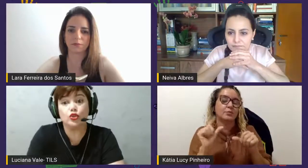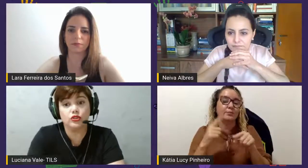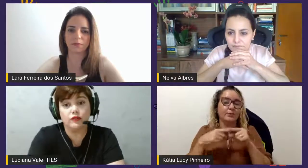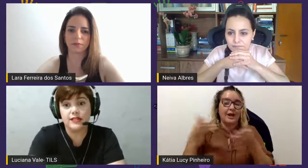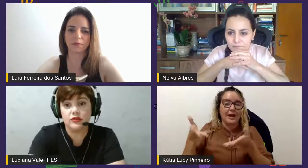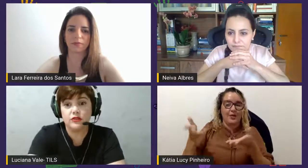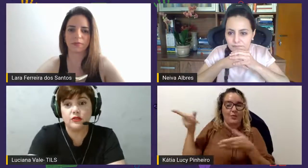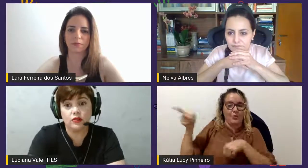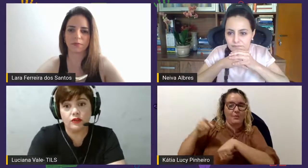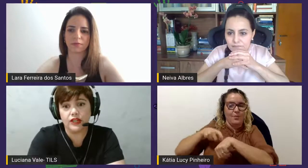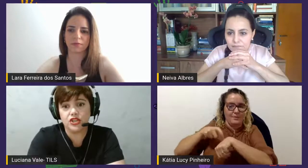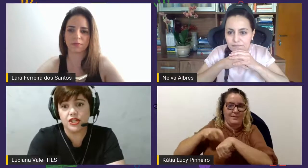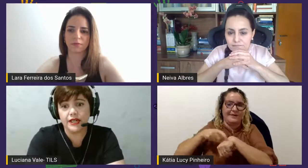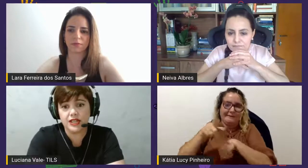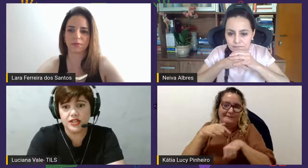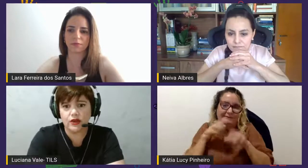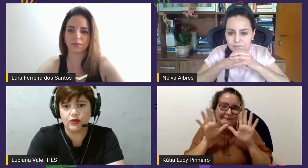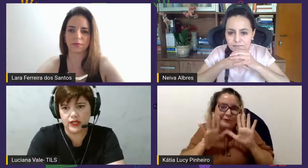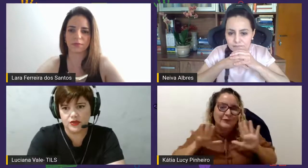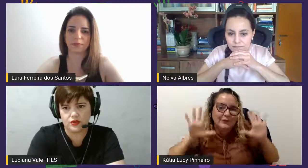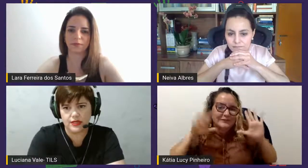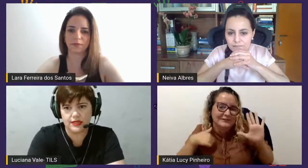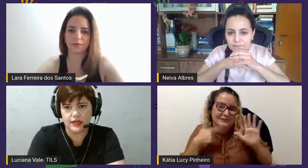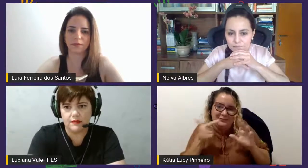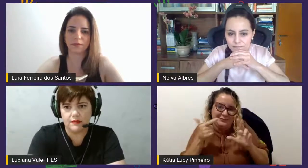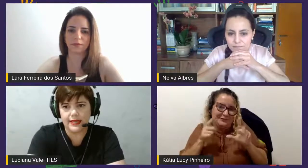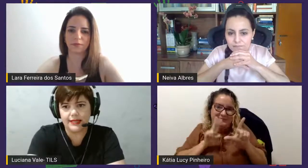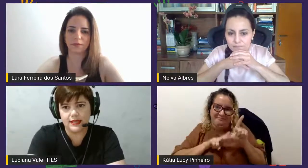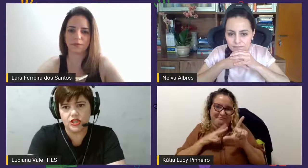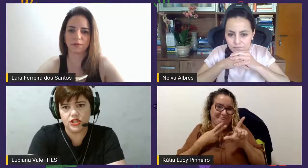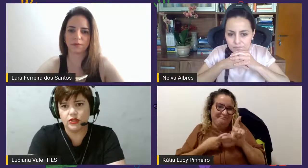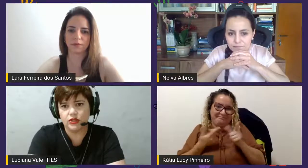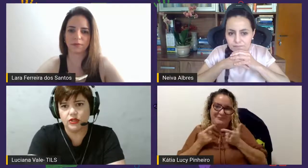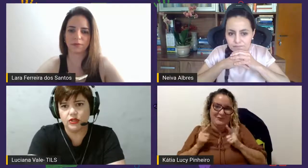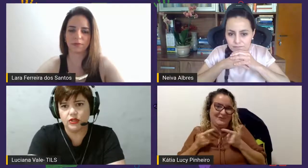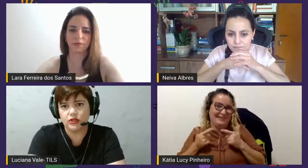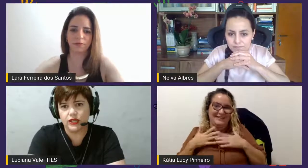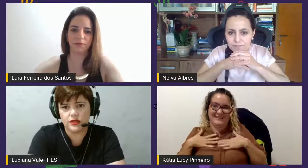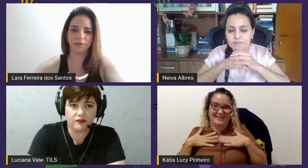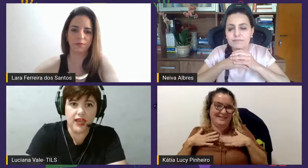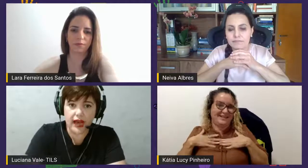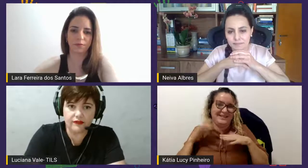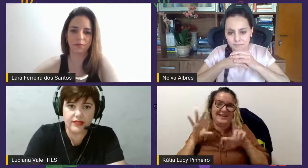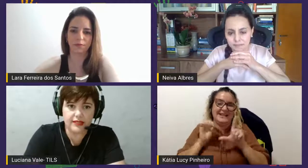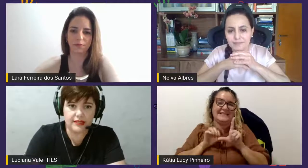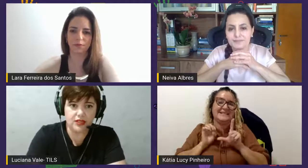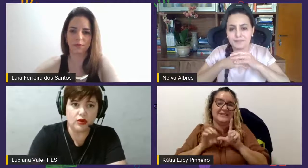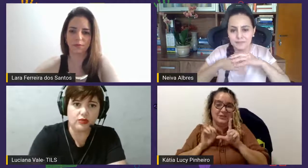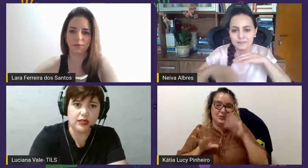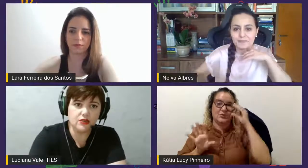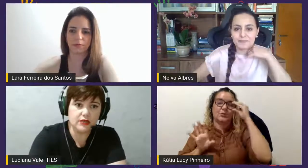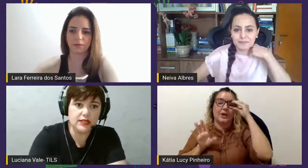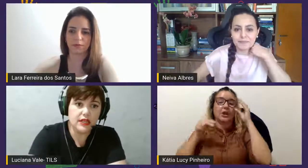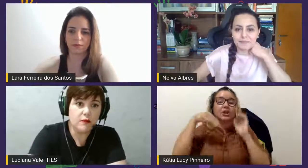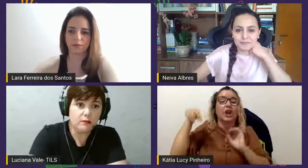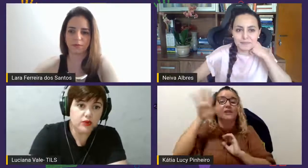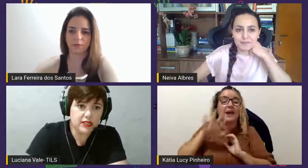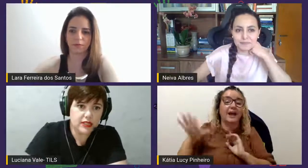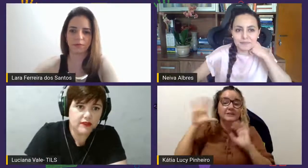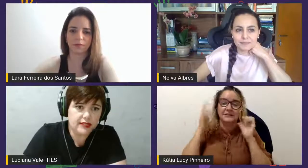é tudo, não estou falando de grandes alterações, mas sim de alterações que sejam viáveis, que sejam